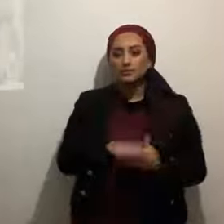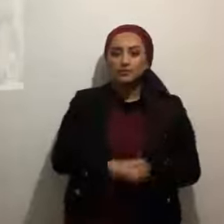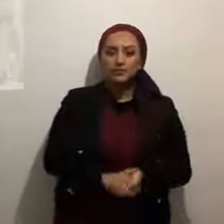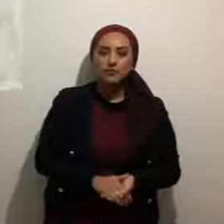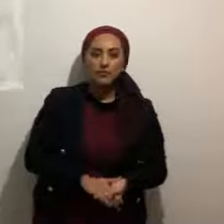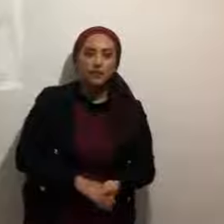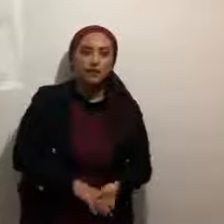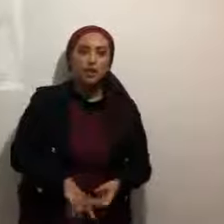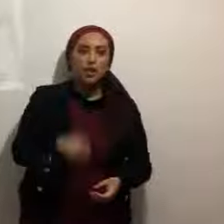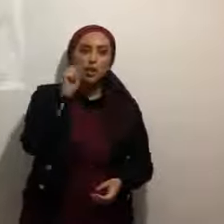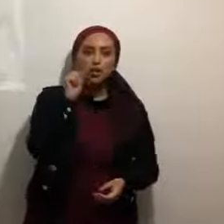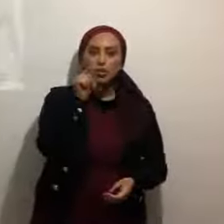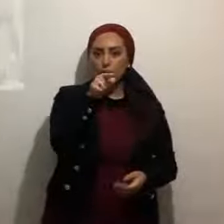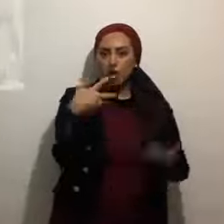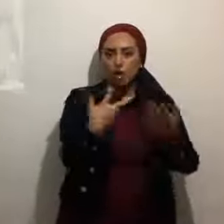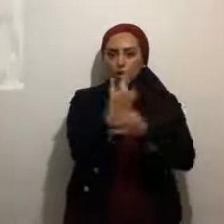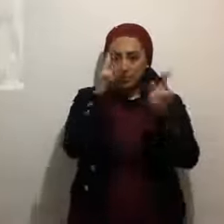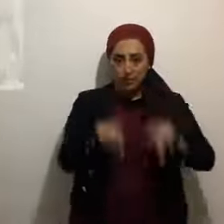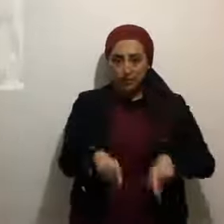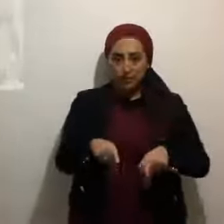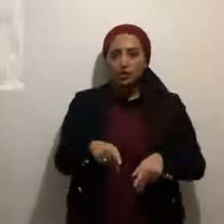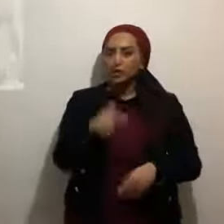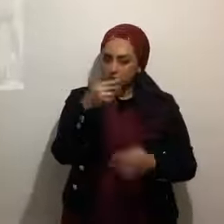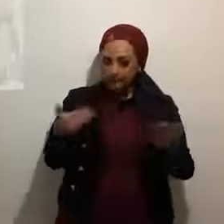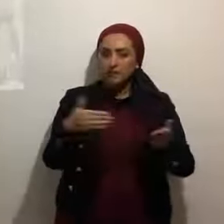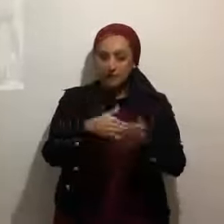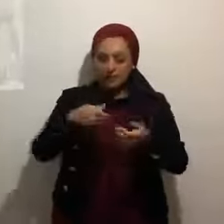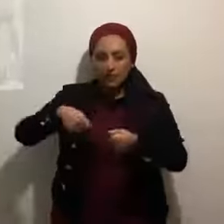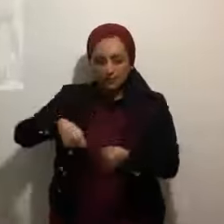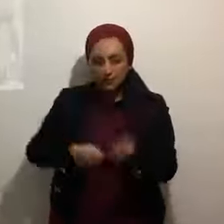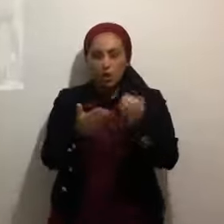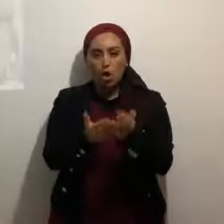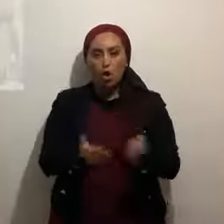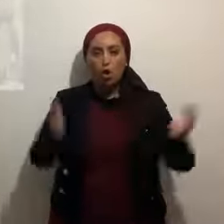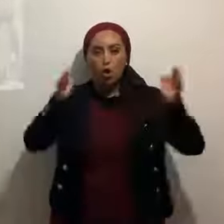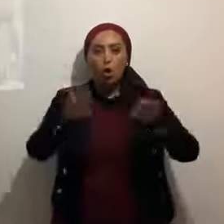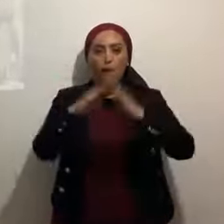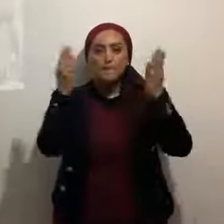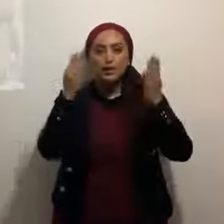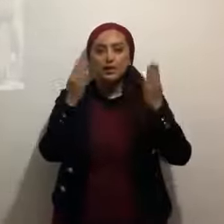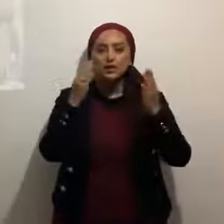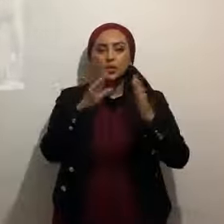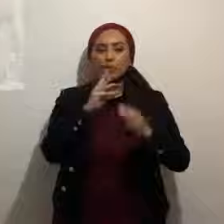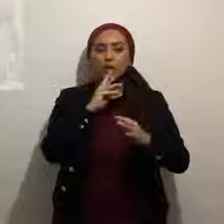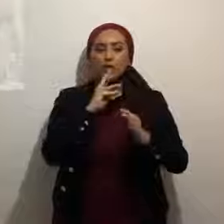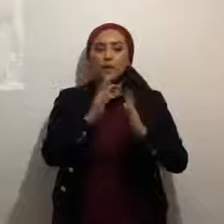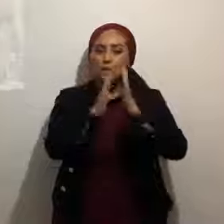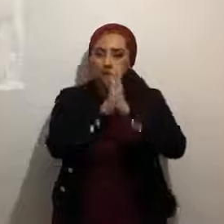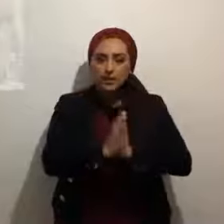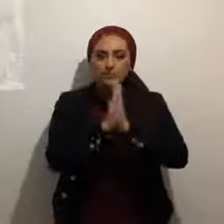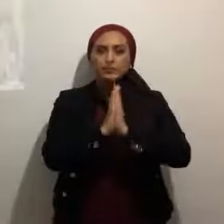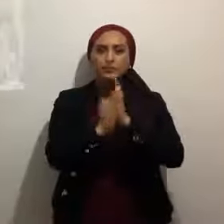Tú eres nuevecito, cava tu pozo. Ora, clama. Gime, lee salmos,